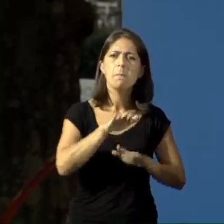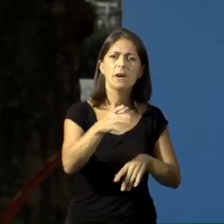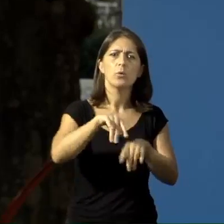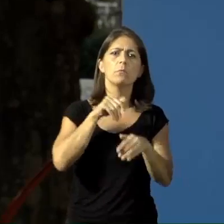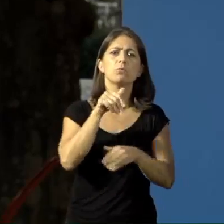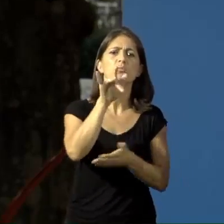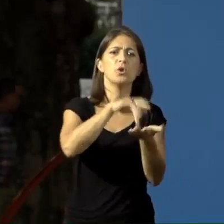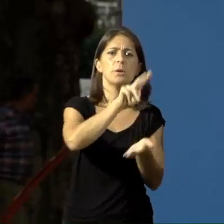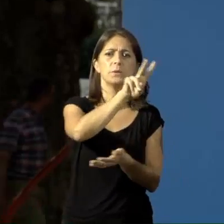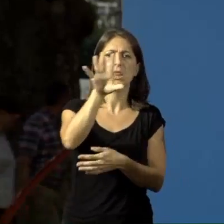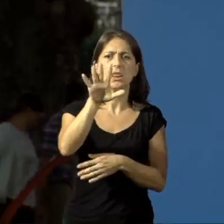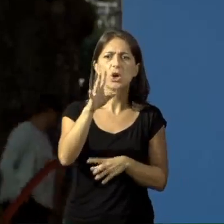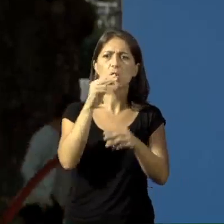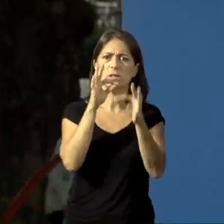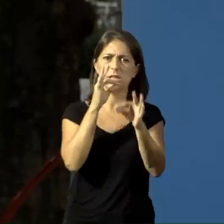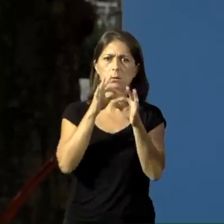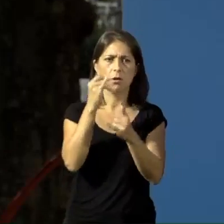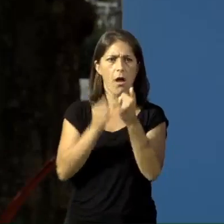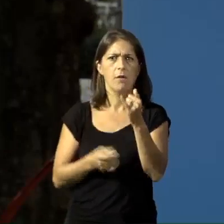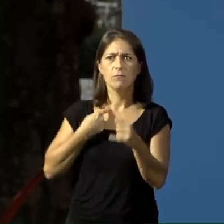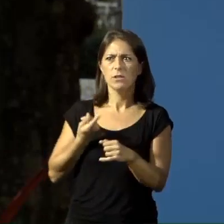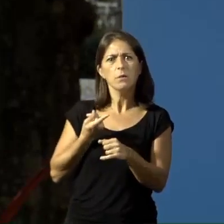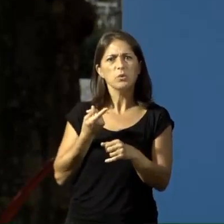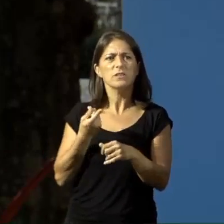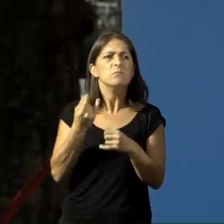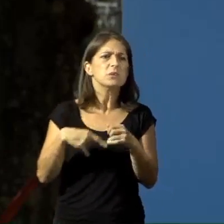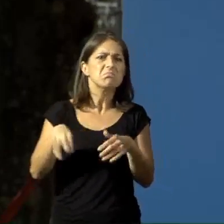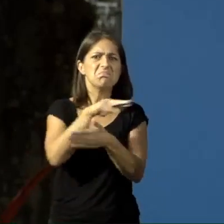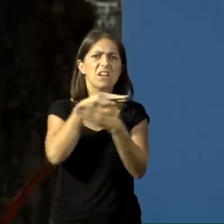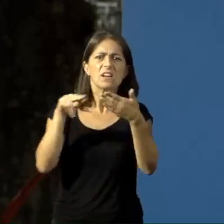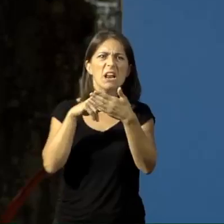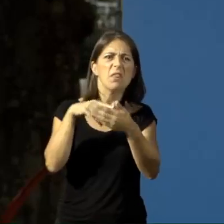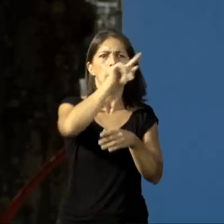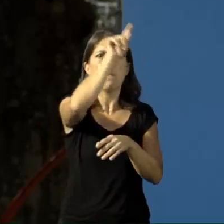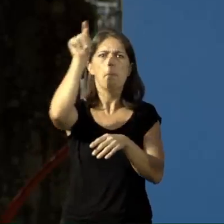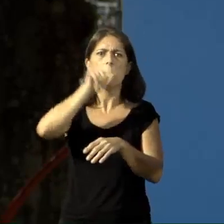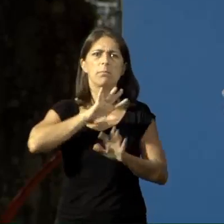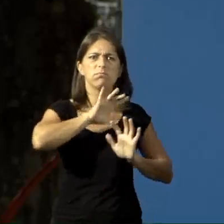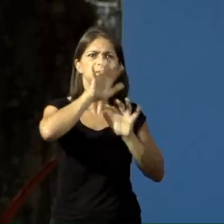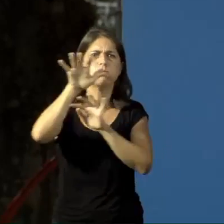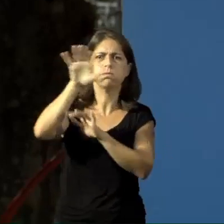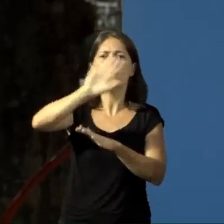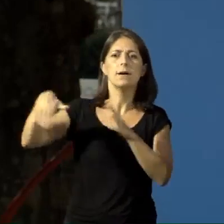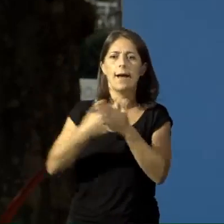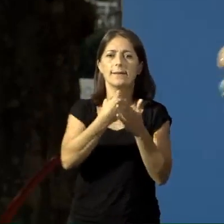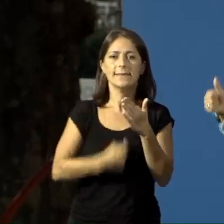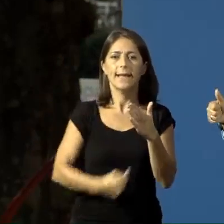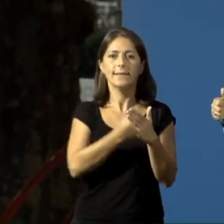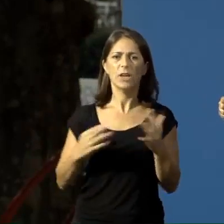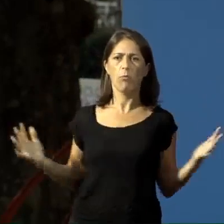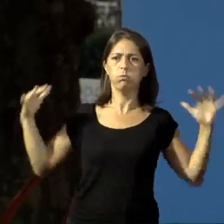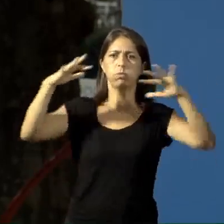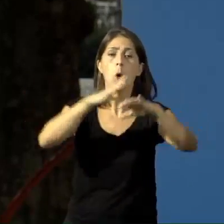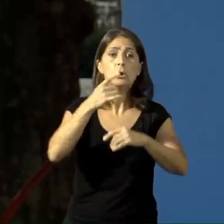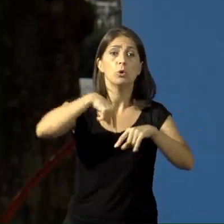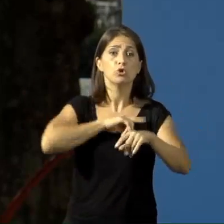día 25 de setembro chegará dende cada recuncho da nosa terra a San Caetano, porque somos o